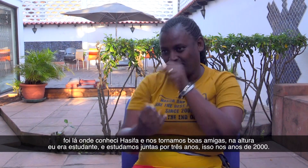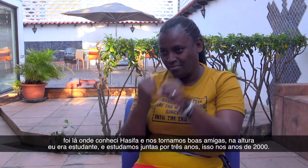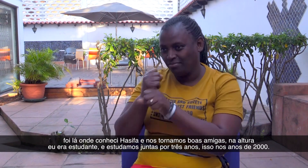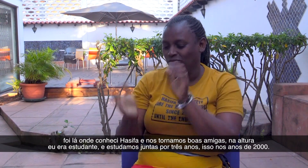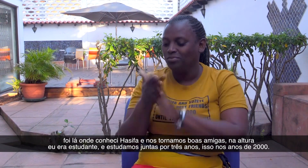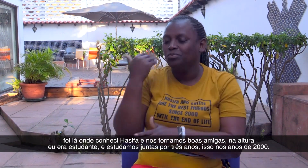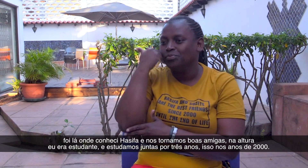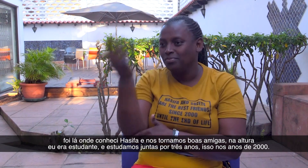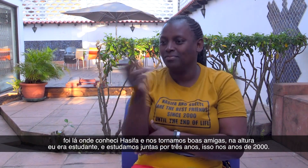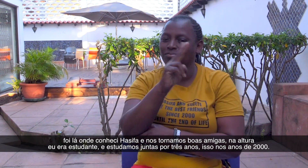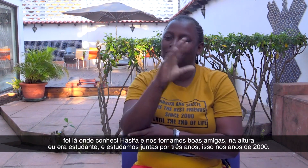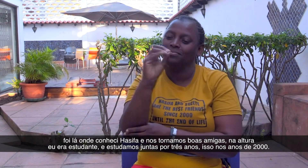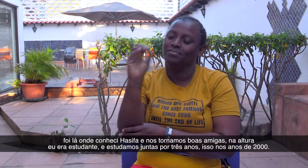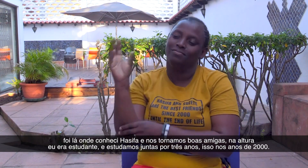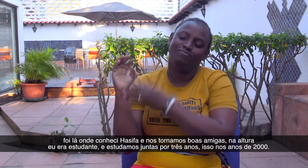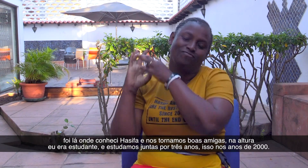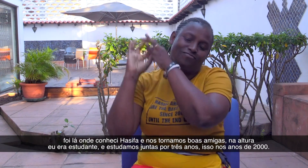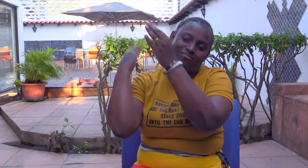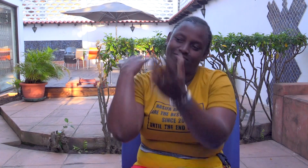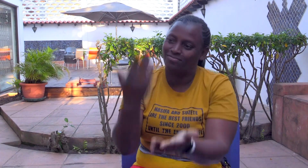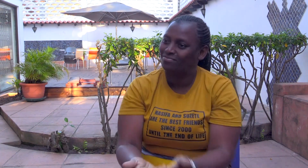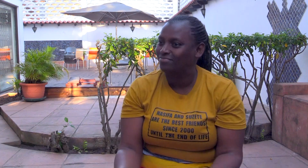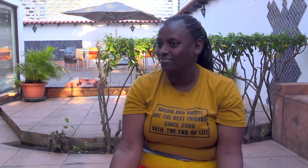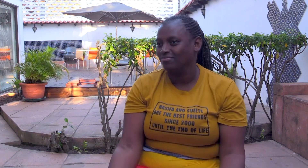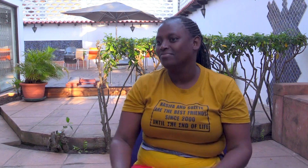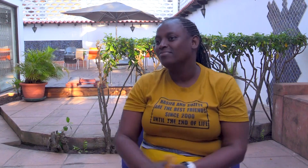por 3 anos, isso nos anos de 2000.